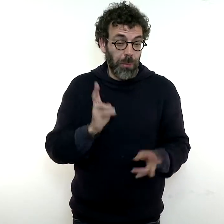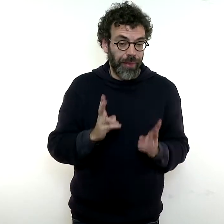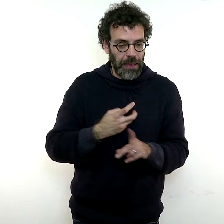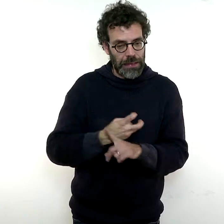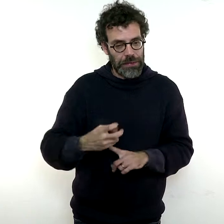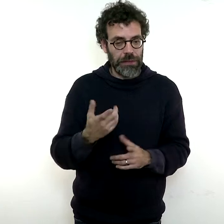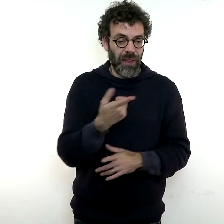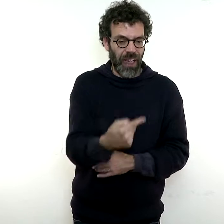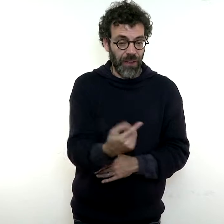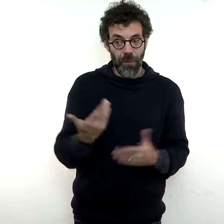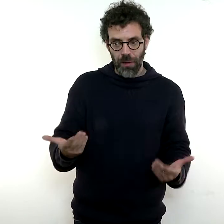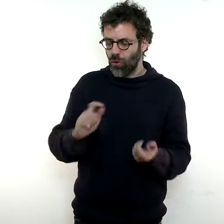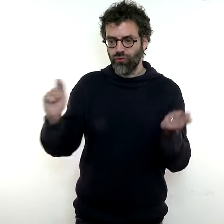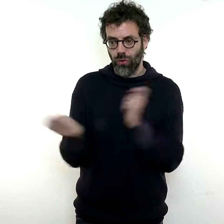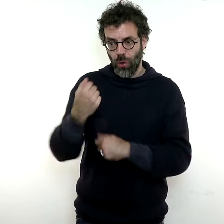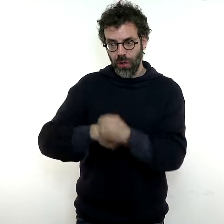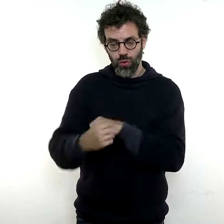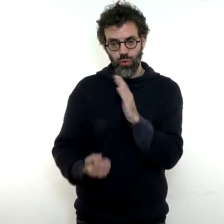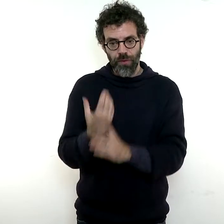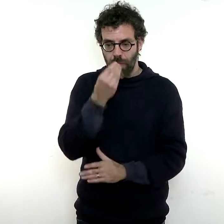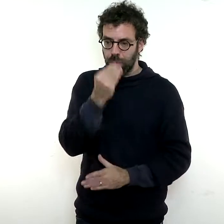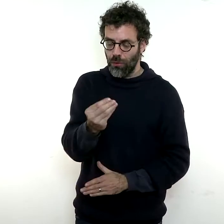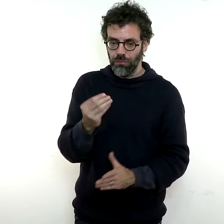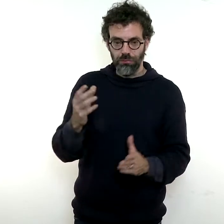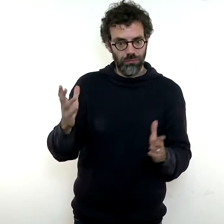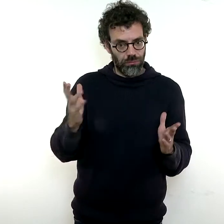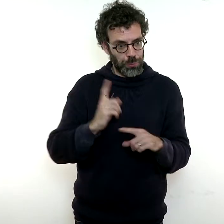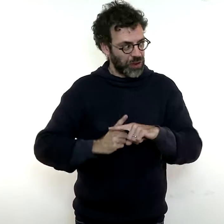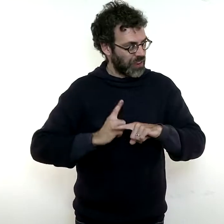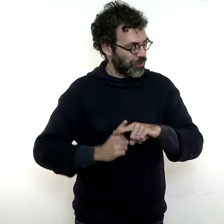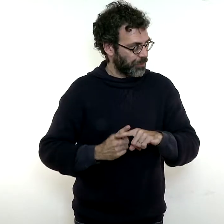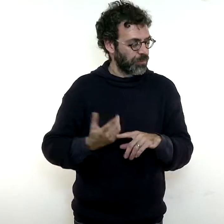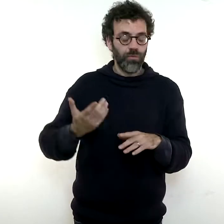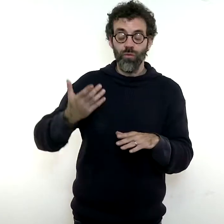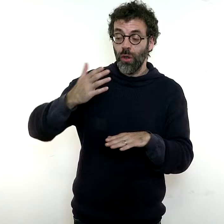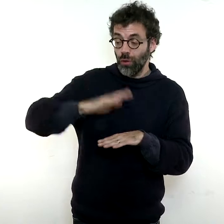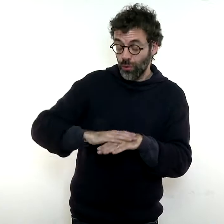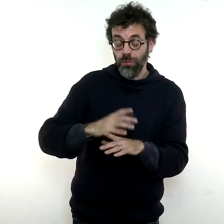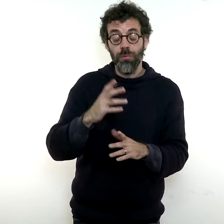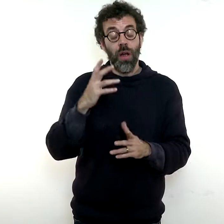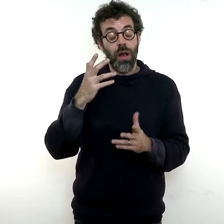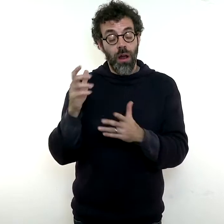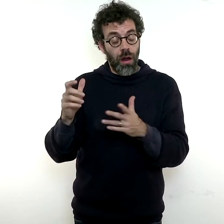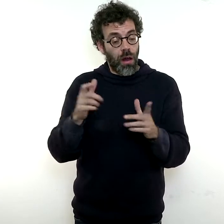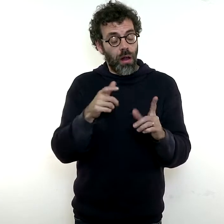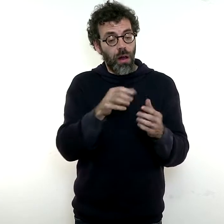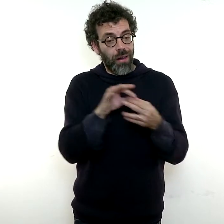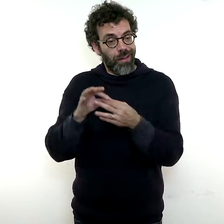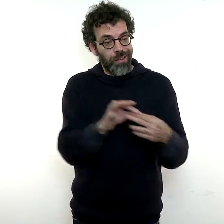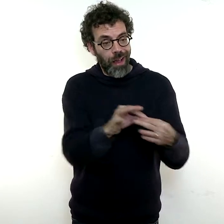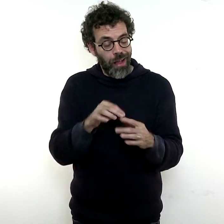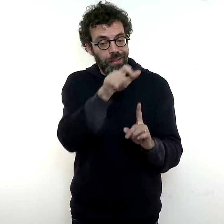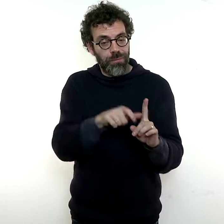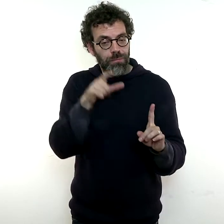Puis, vous avez, avec Max Evita aux finances, proposé 600 000 € de budget participatif par